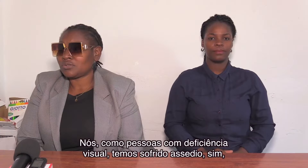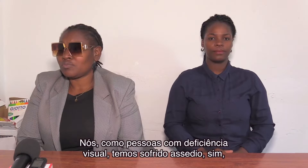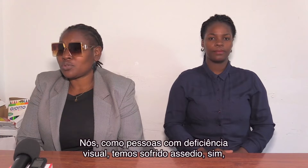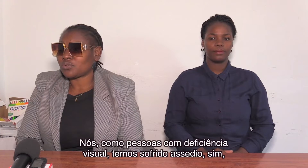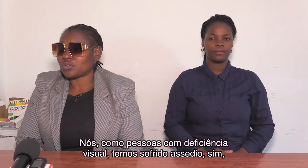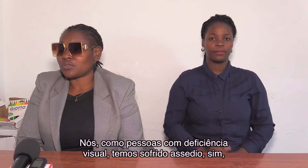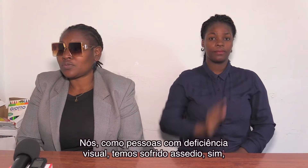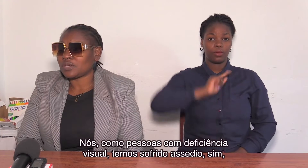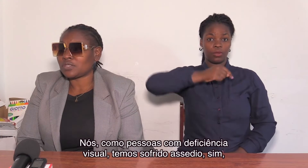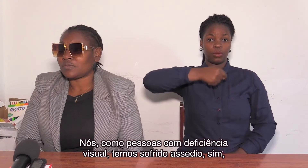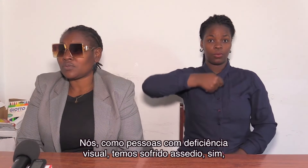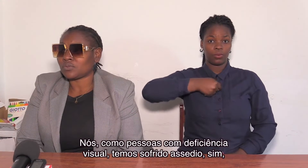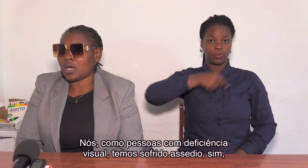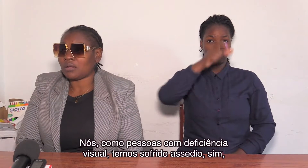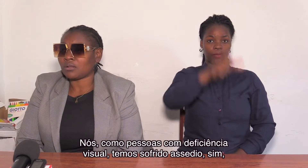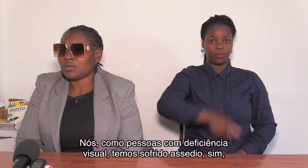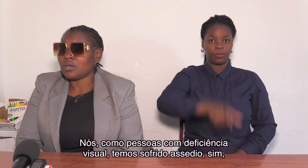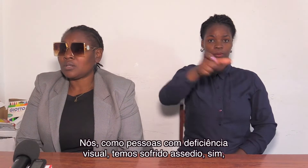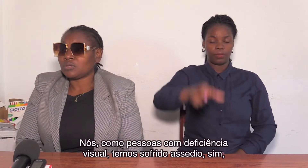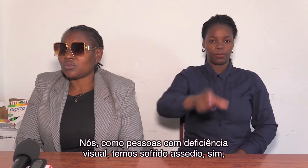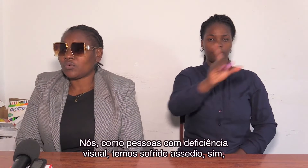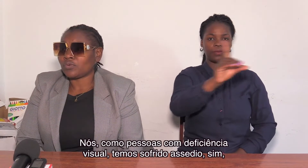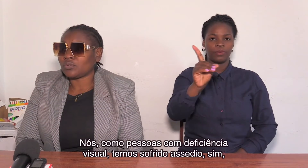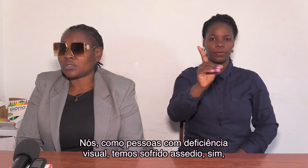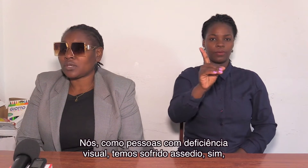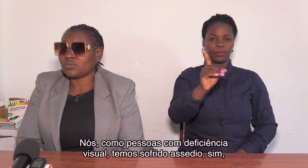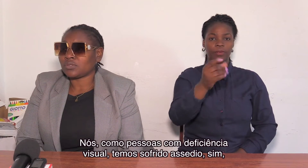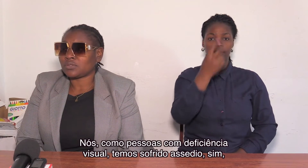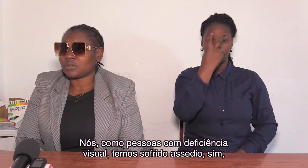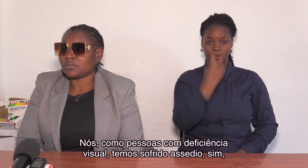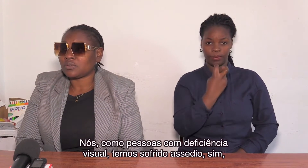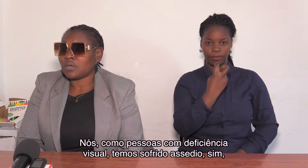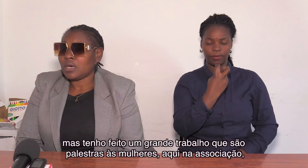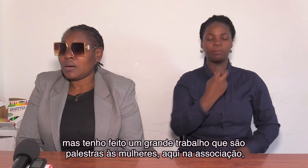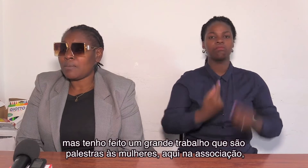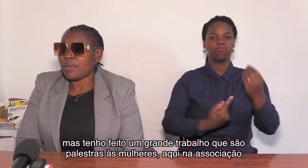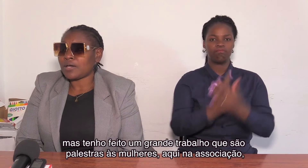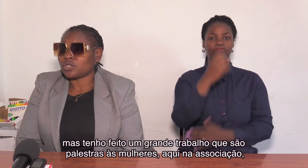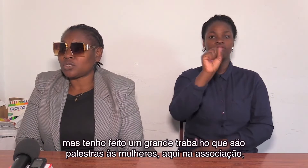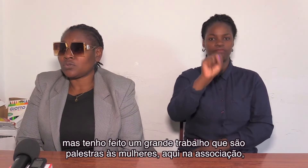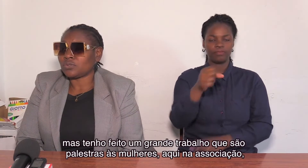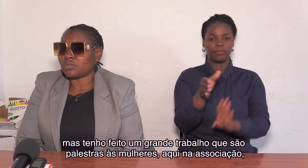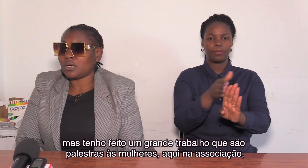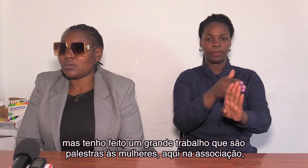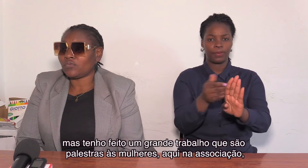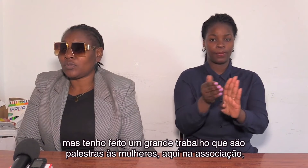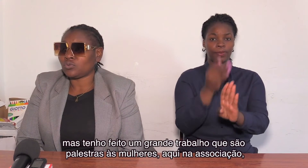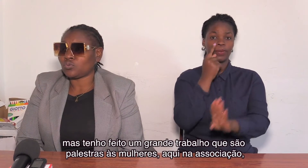Como pessoas com deficiência visual, temos sofrido assédio sim, mas eu tenho feito um